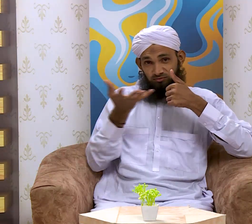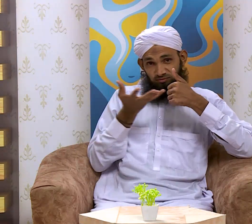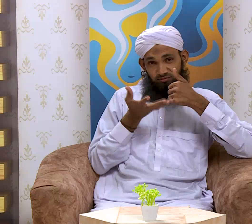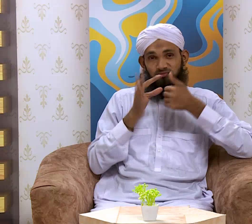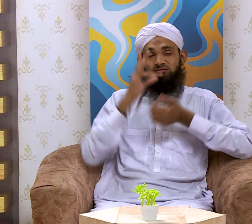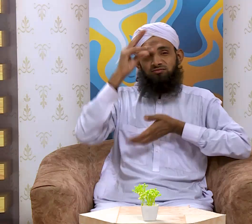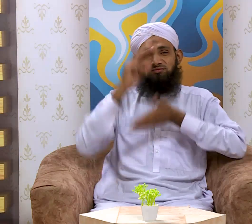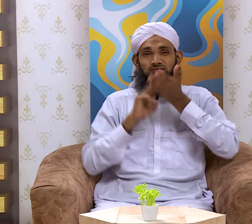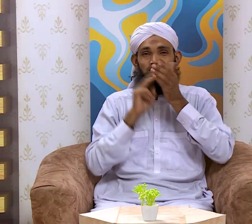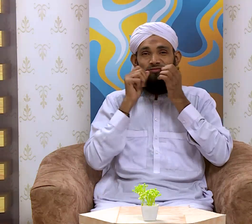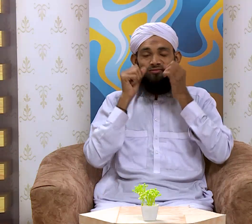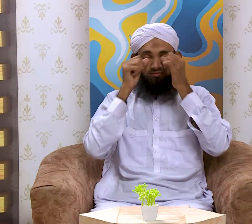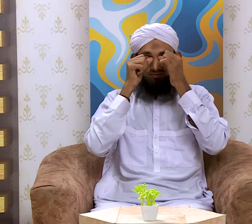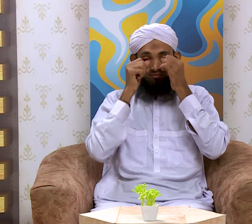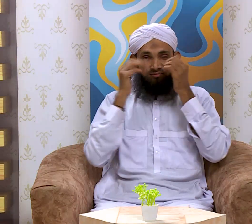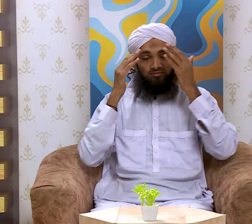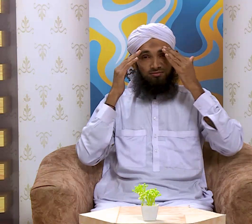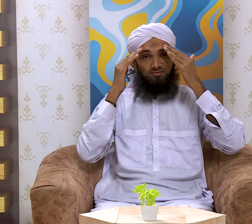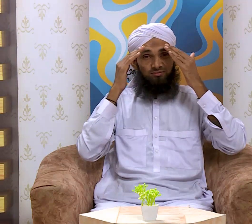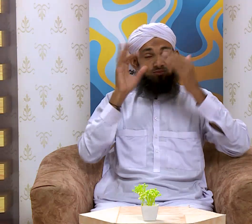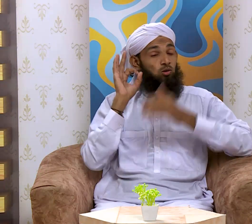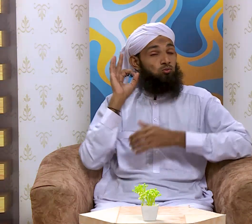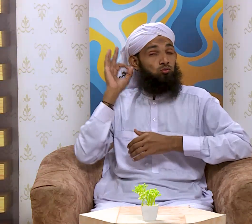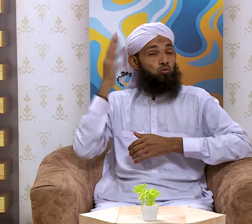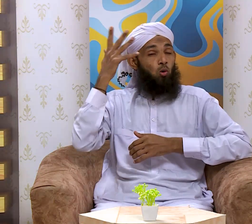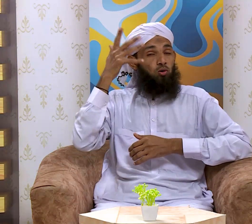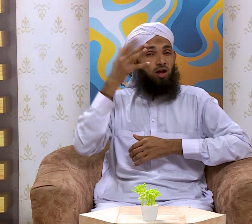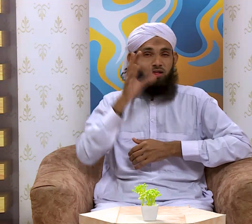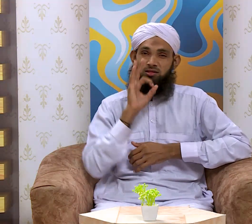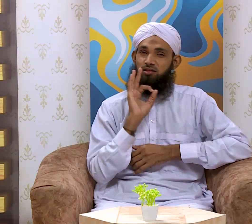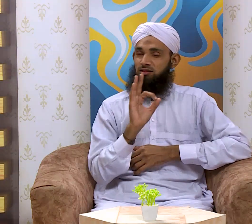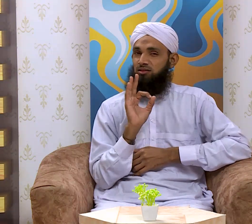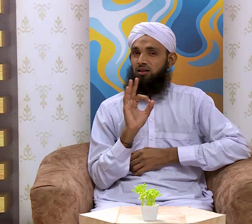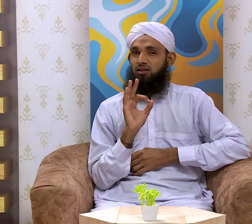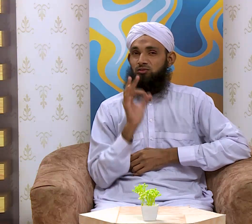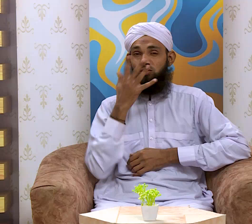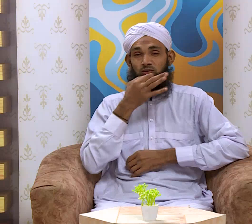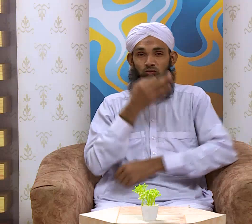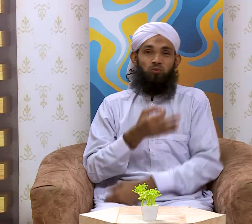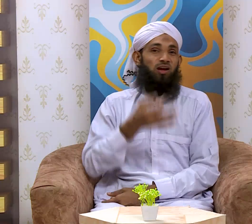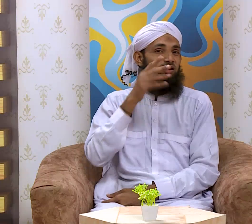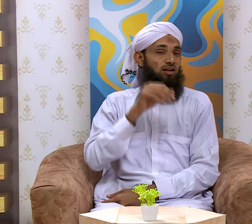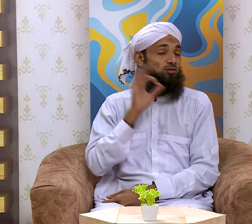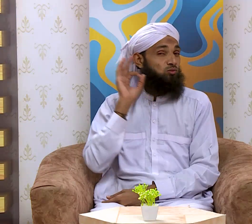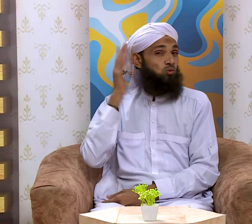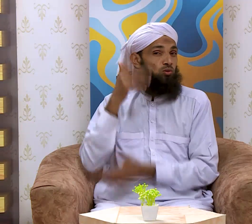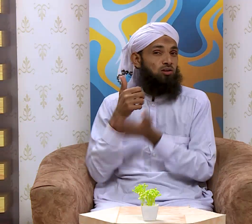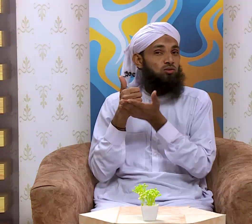عالم صلی اللہ علیہ وآلہ وبارک وسلم کا عظیم الشان معجزہ ہے۔ سبحان اللہ، معجزہ معراج خود عظیم